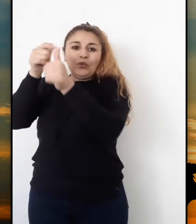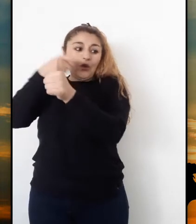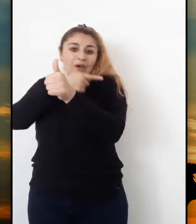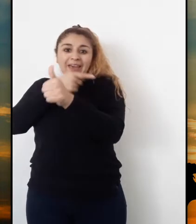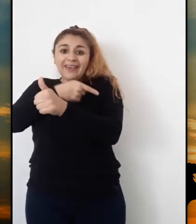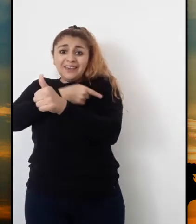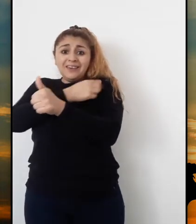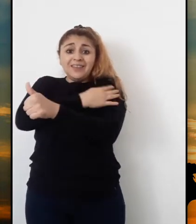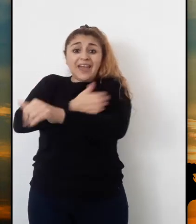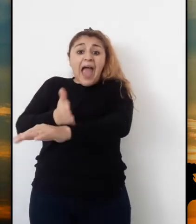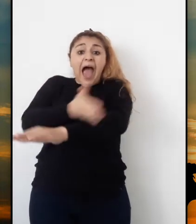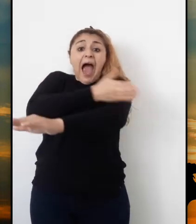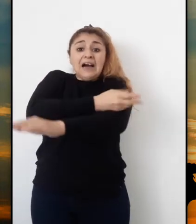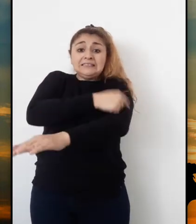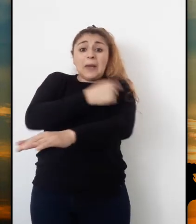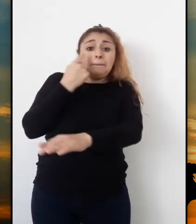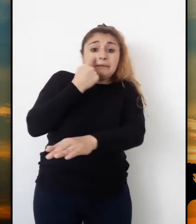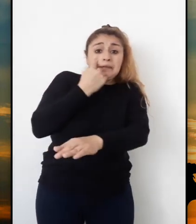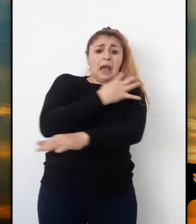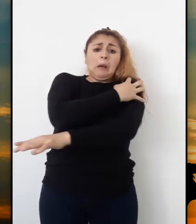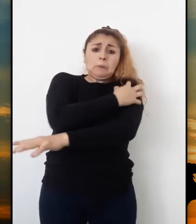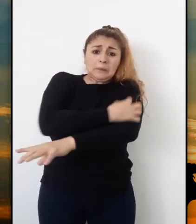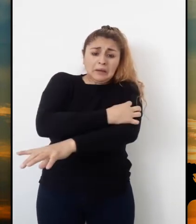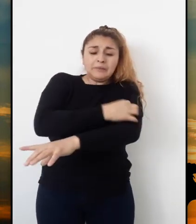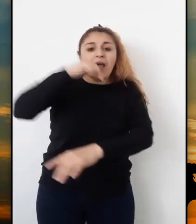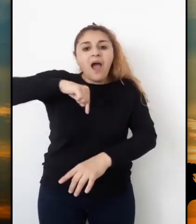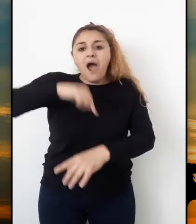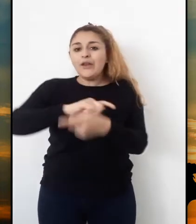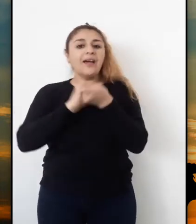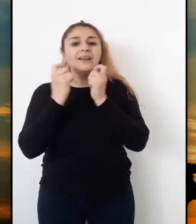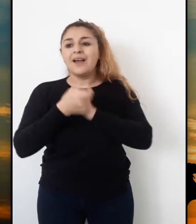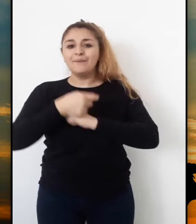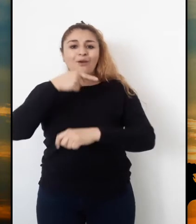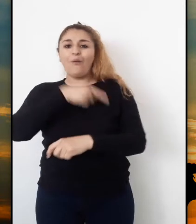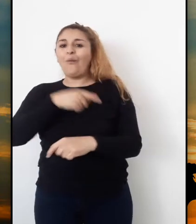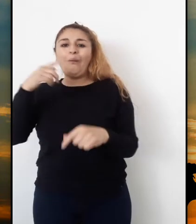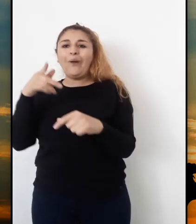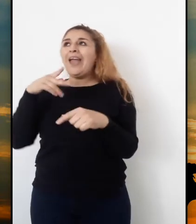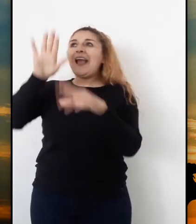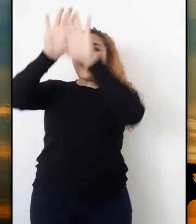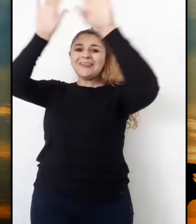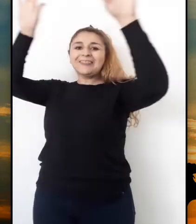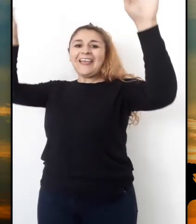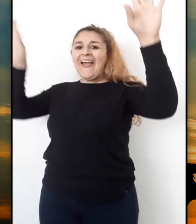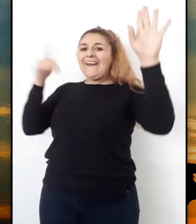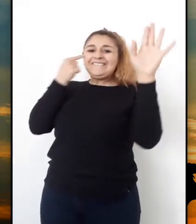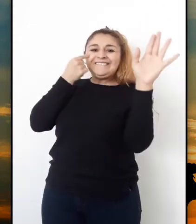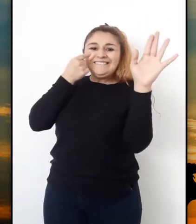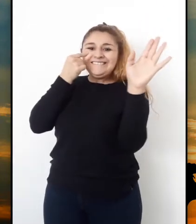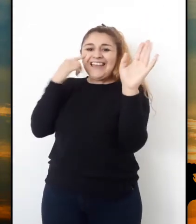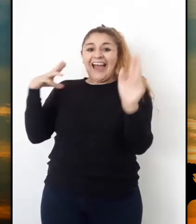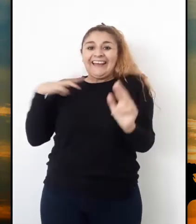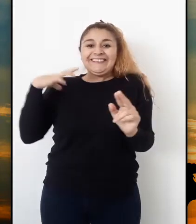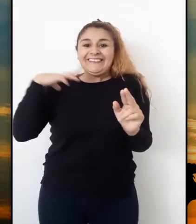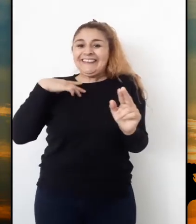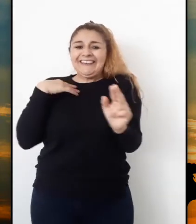día fiestas y placeres. Maintenant. Ahora. Dites-moi, est-ce que cette richesse est une bonne chose, est une